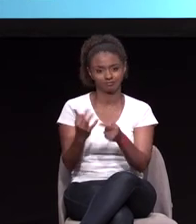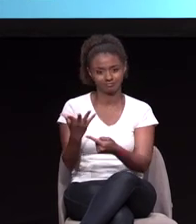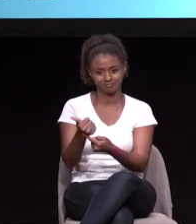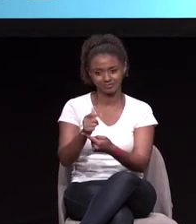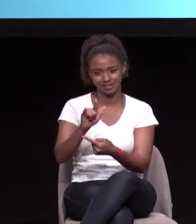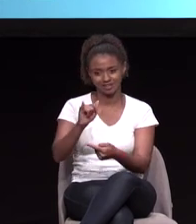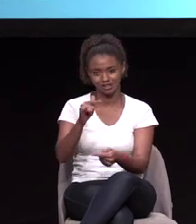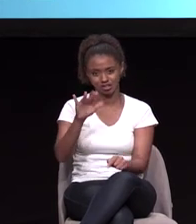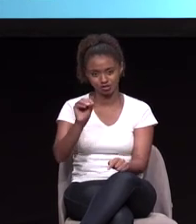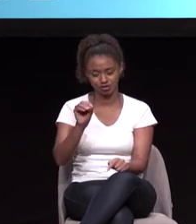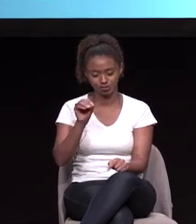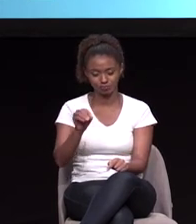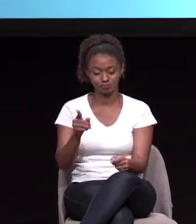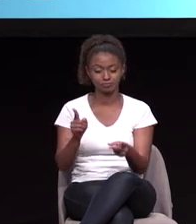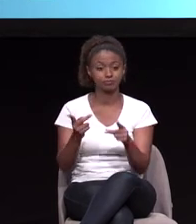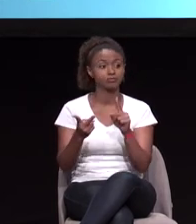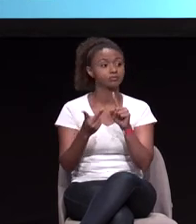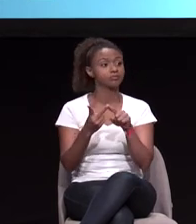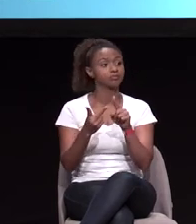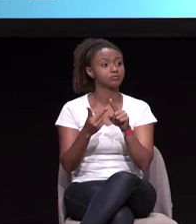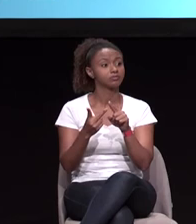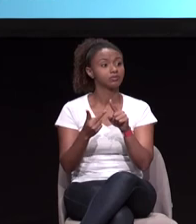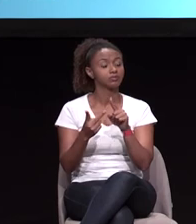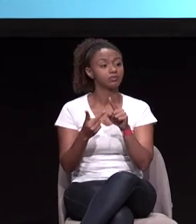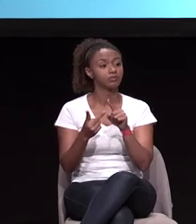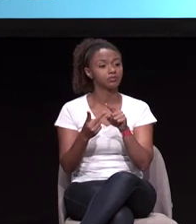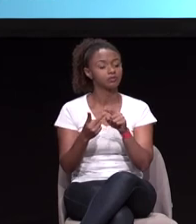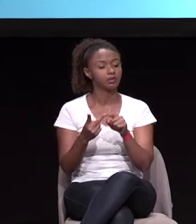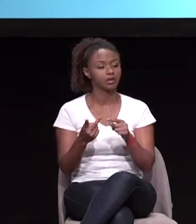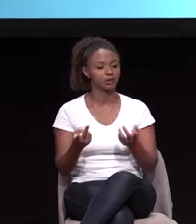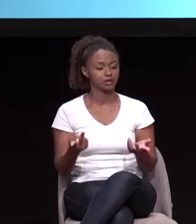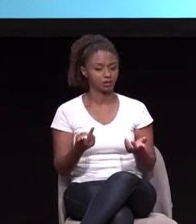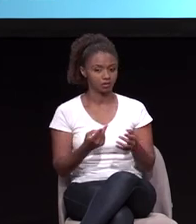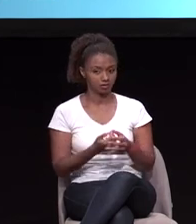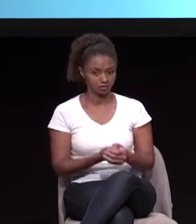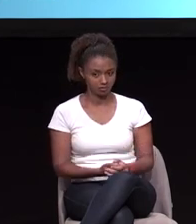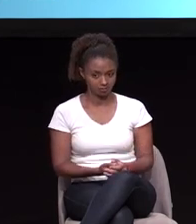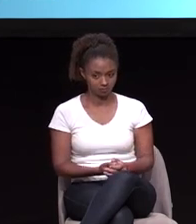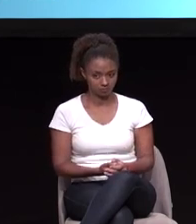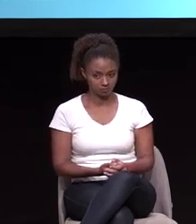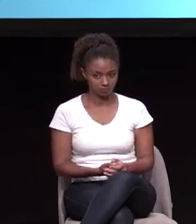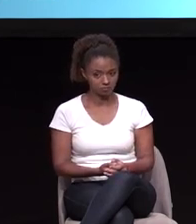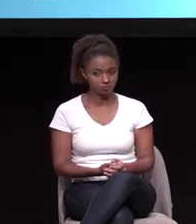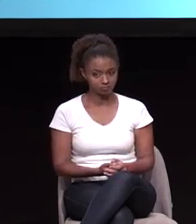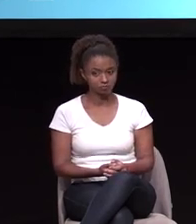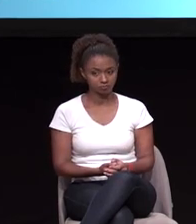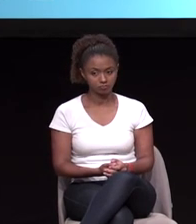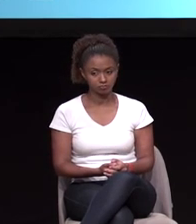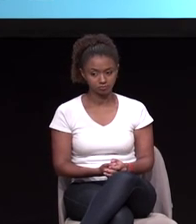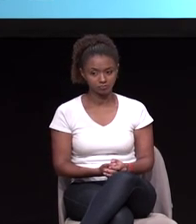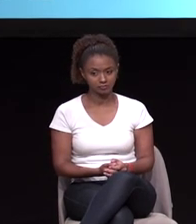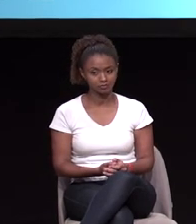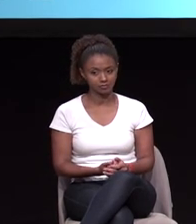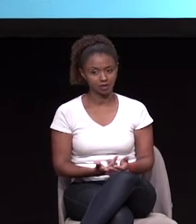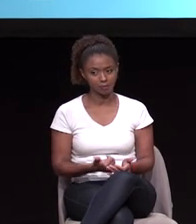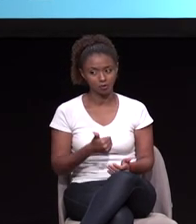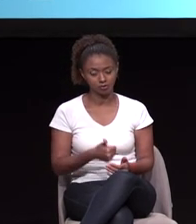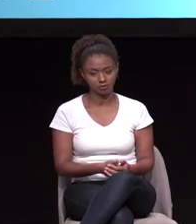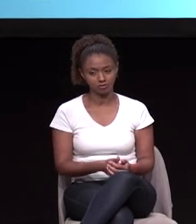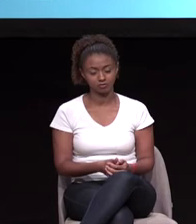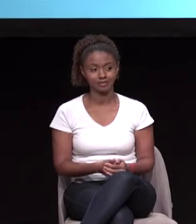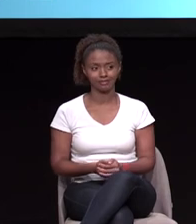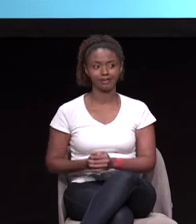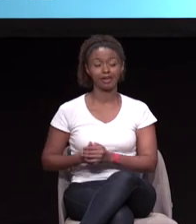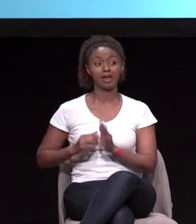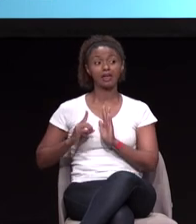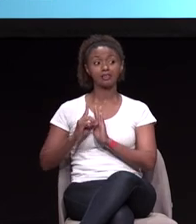gerais e aí a situação seria assim professor os modernistas foram a minas na década de 20 mais